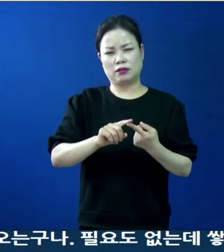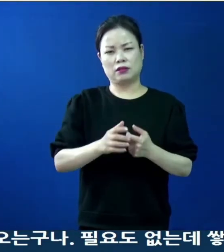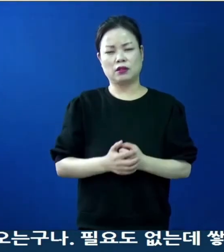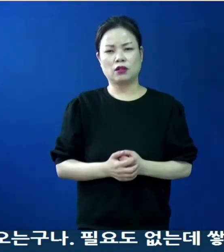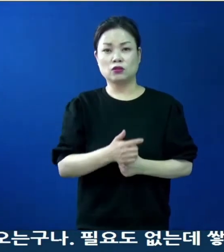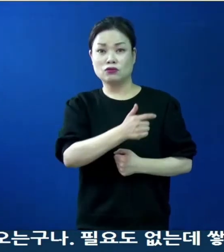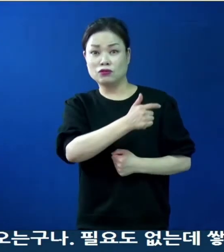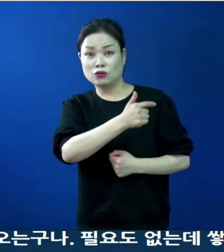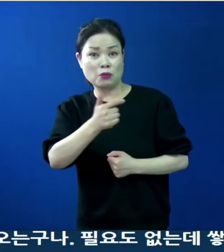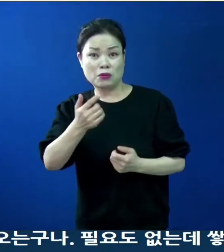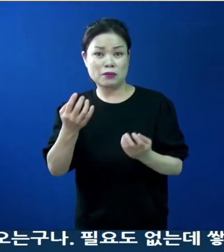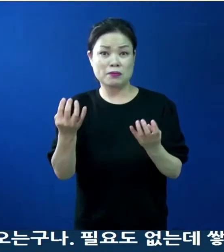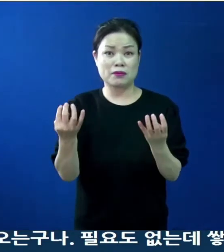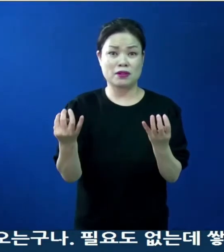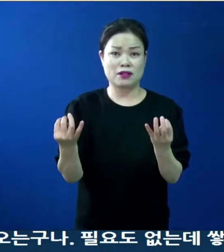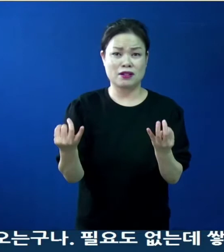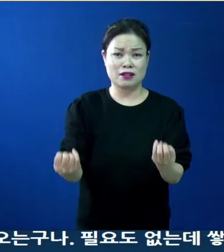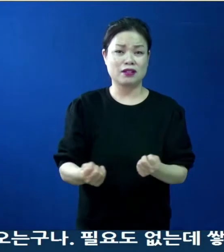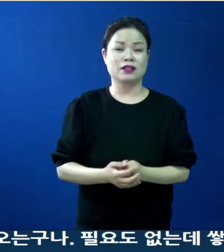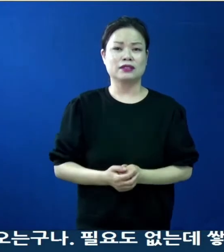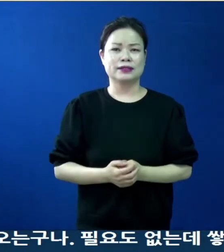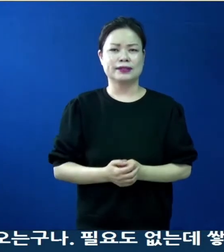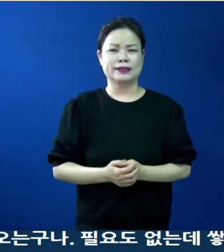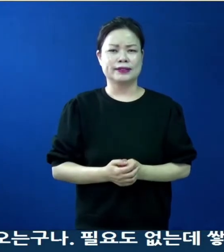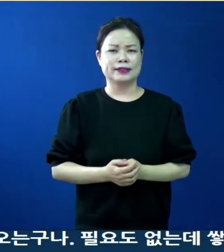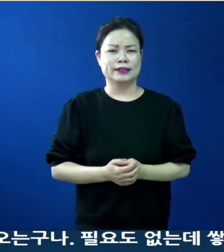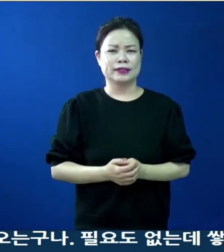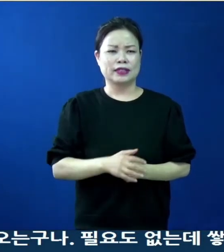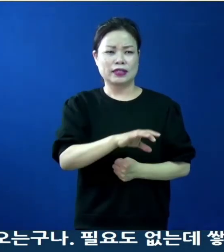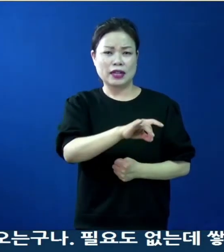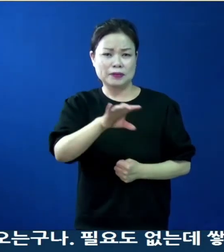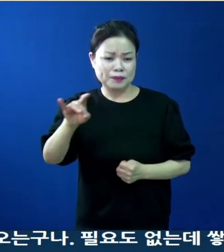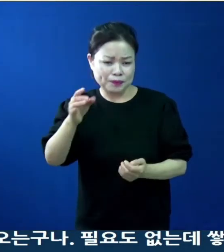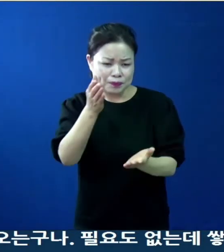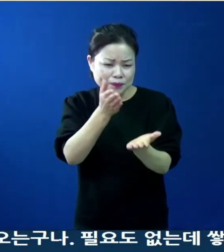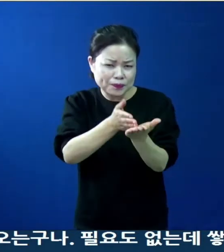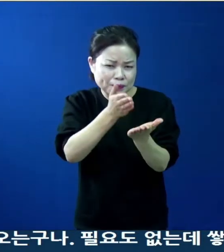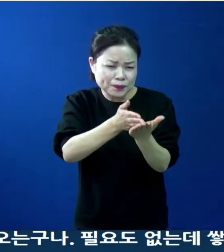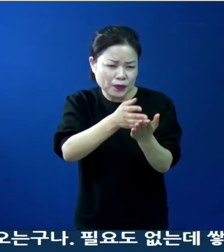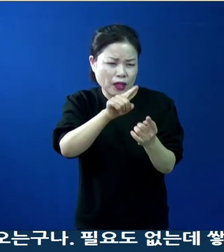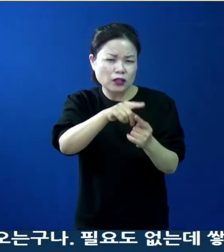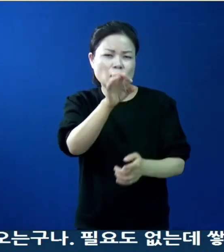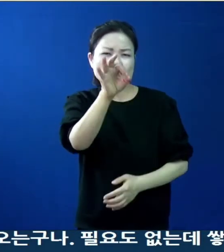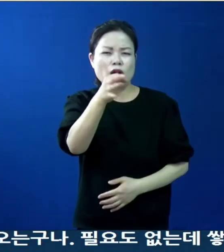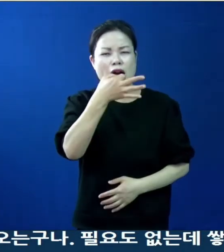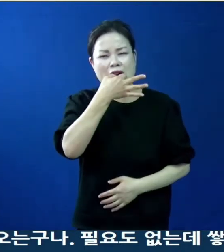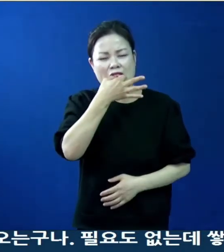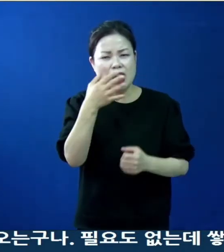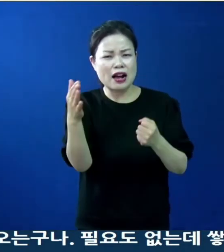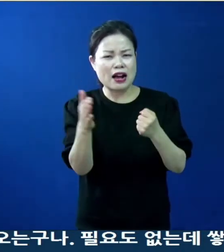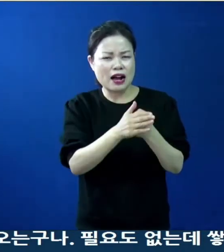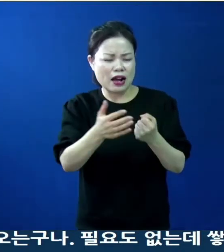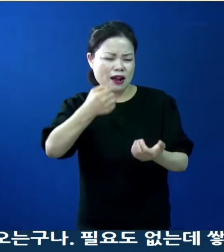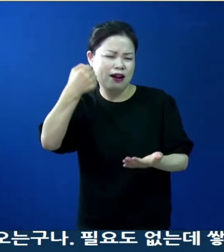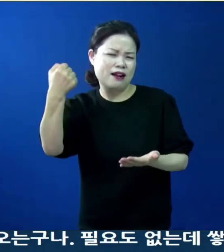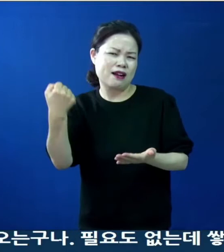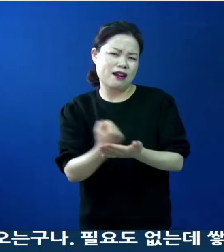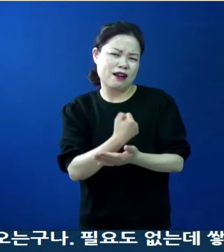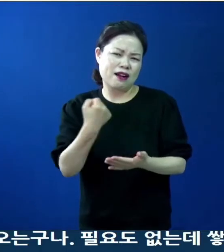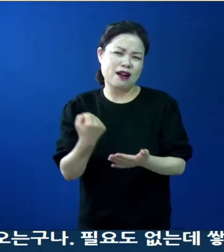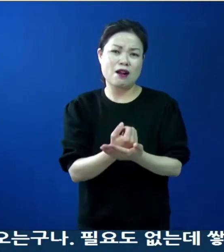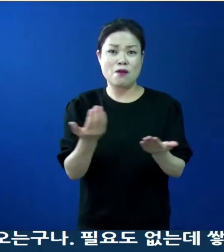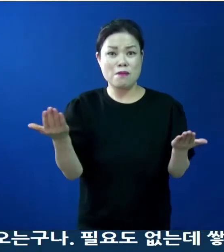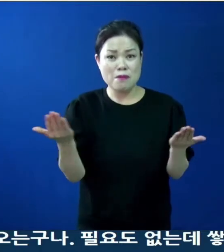것은 너무나도 많습니다. 심심치 않게 뉴스에는 이 돈에 대한 탐욕 때문에 안타까운 기사들이